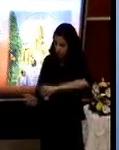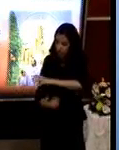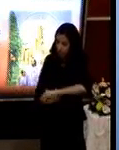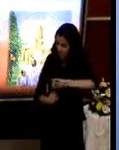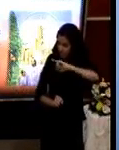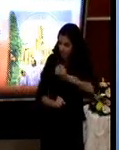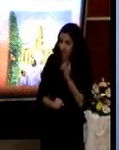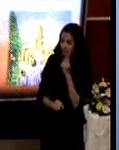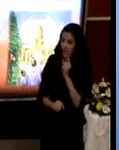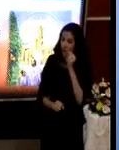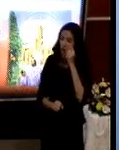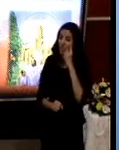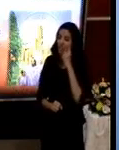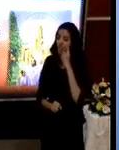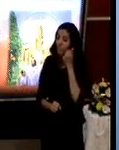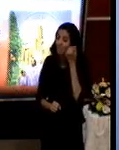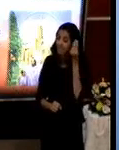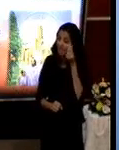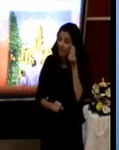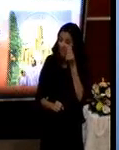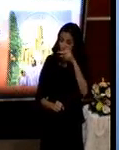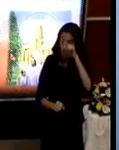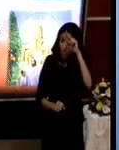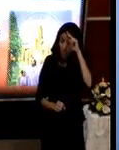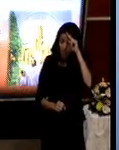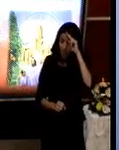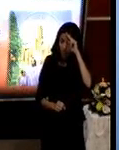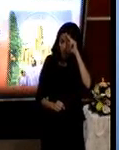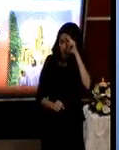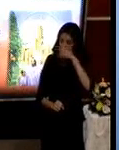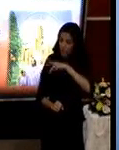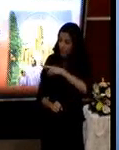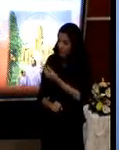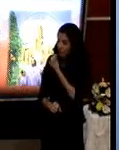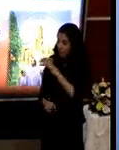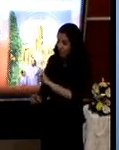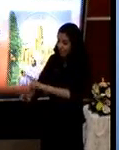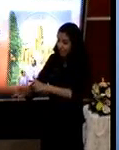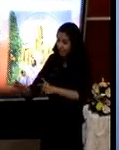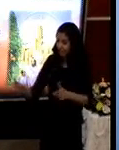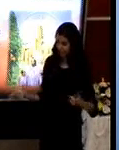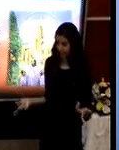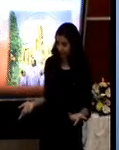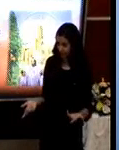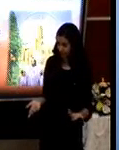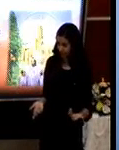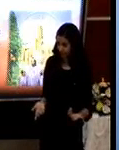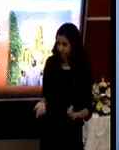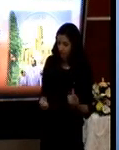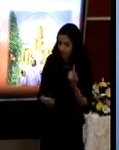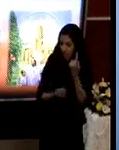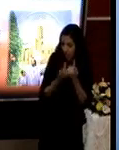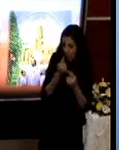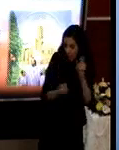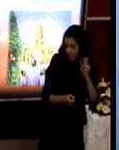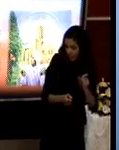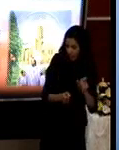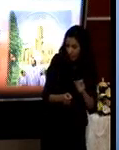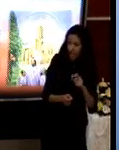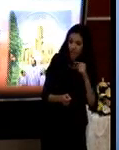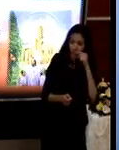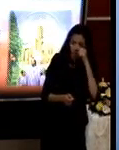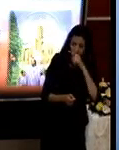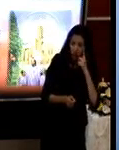de reposo. En él no se hallará. Y aconteció que algunos del pueblo salieron en el séptimo día